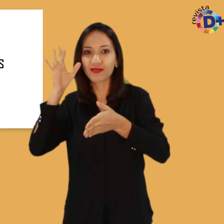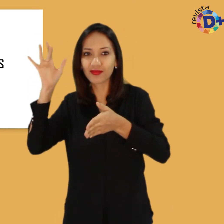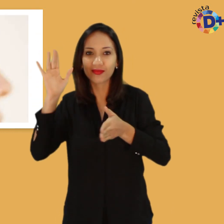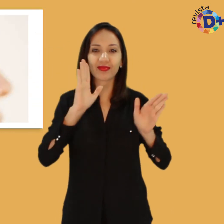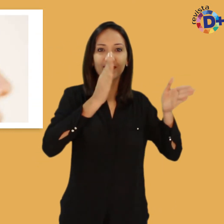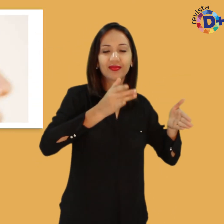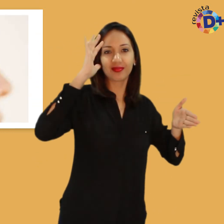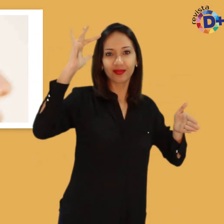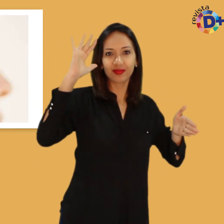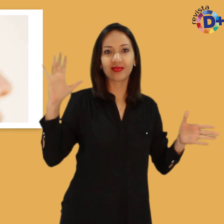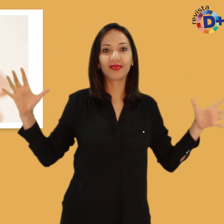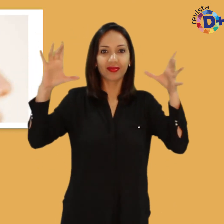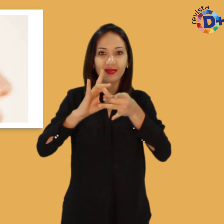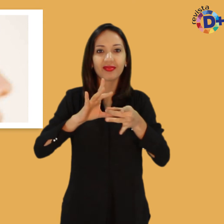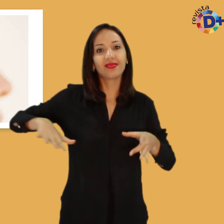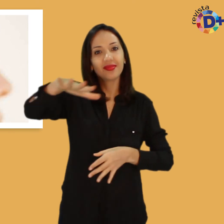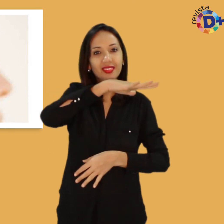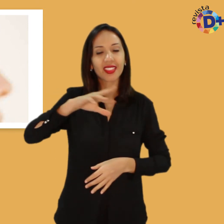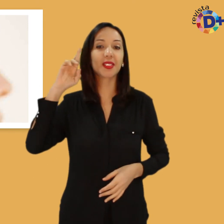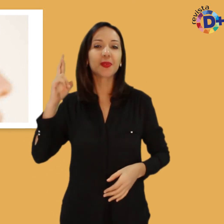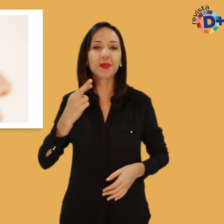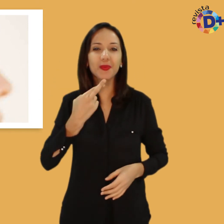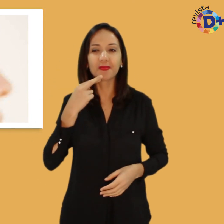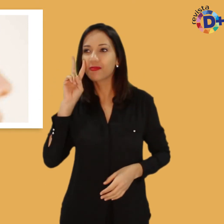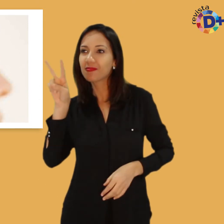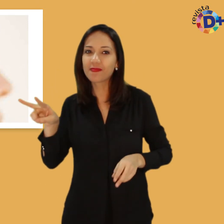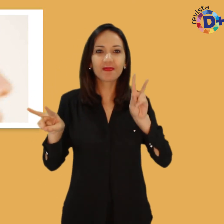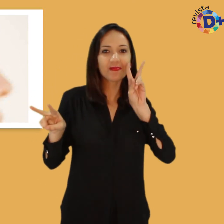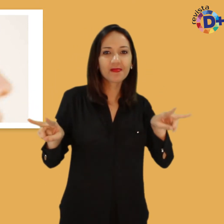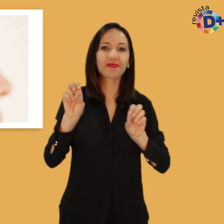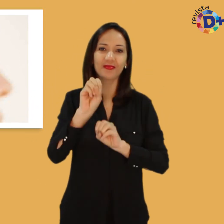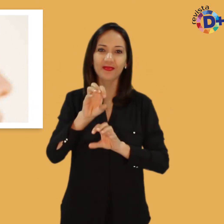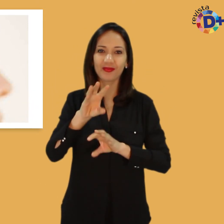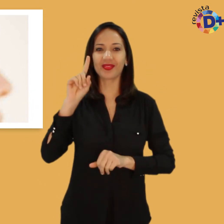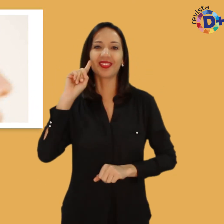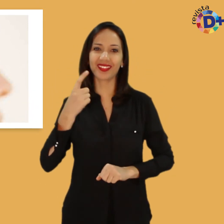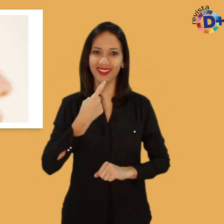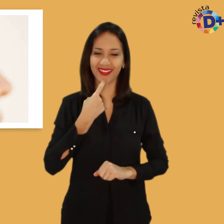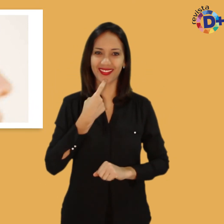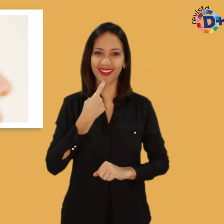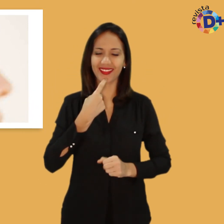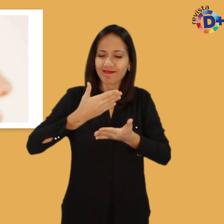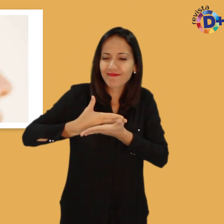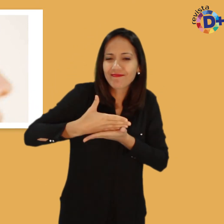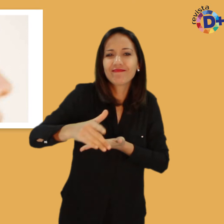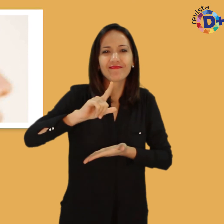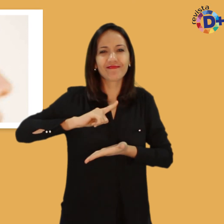filosóficos relativos à surdez, que implicam nos olhares sobre a educação de surdos. Inicialmente,